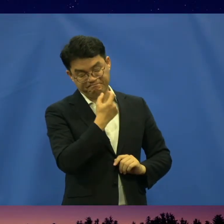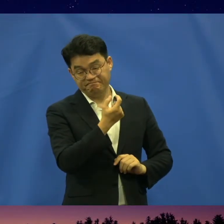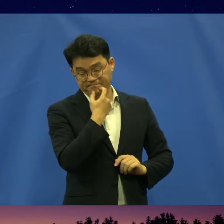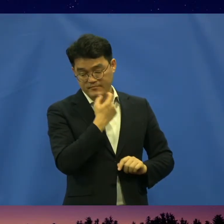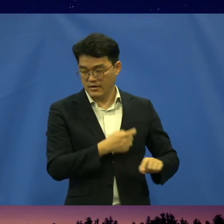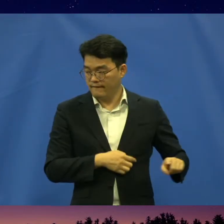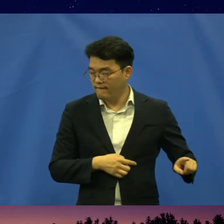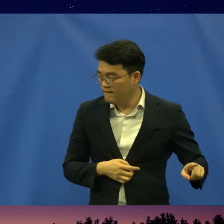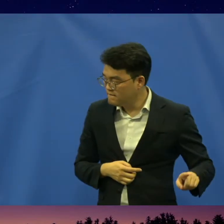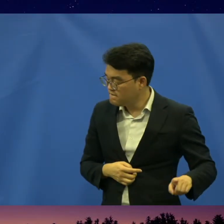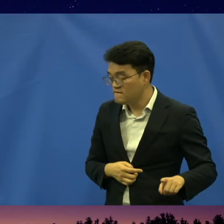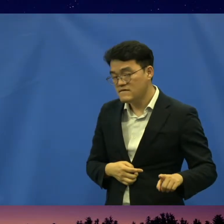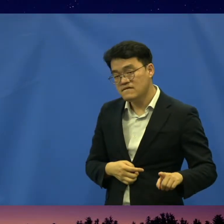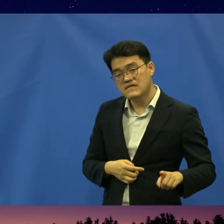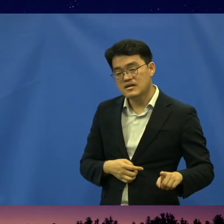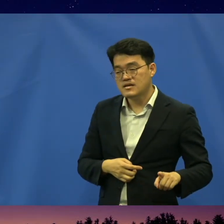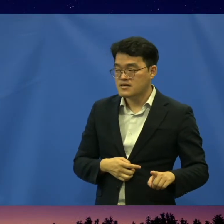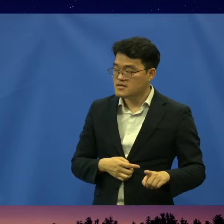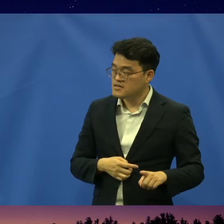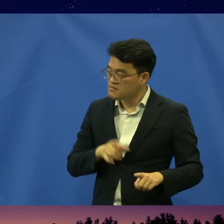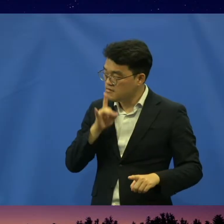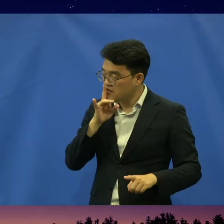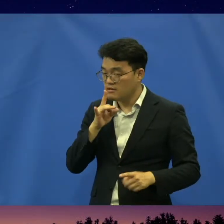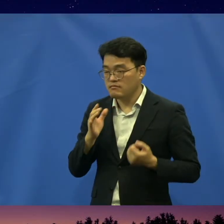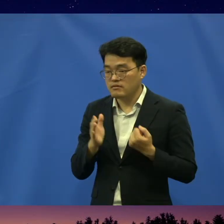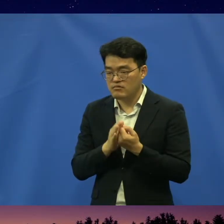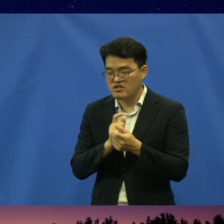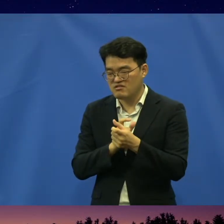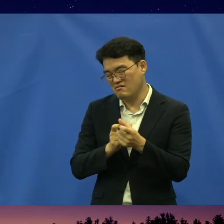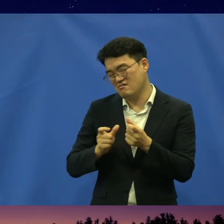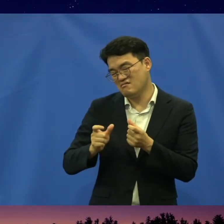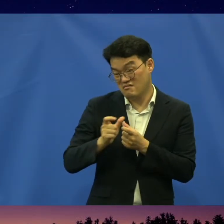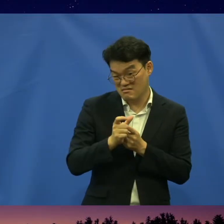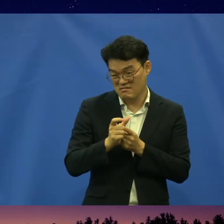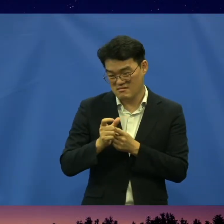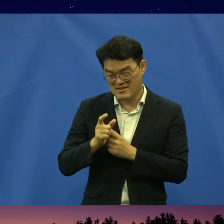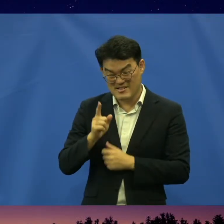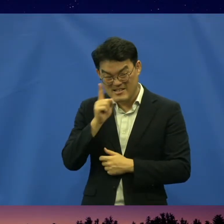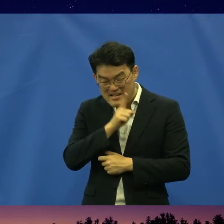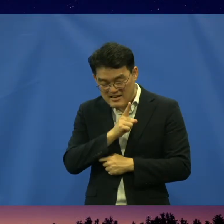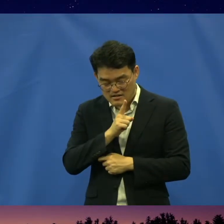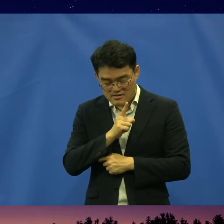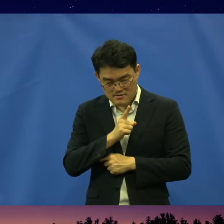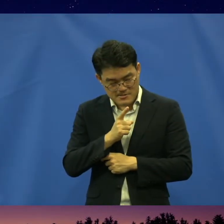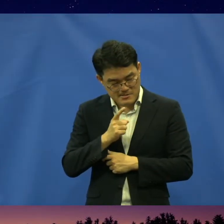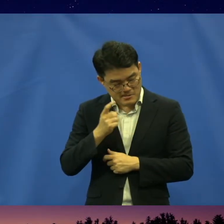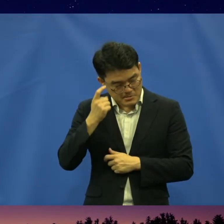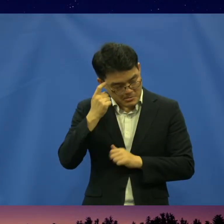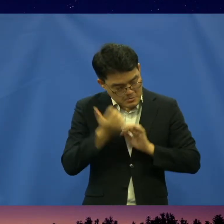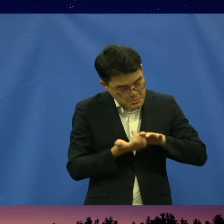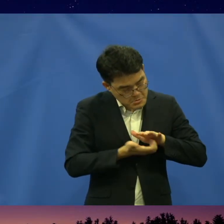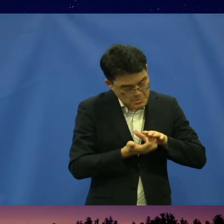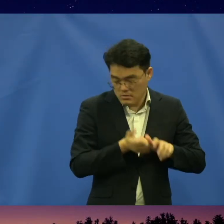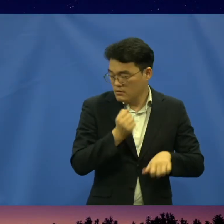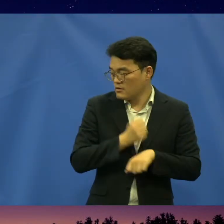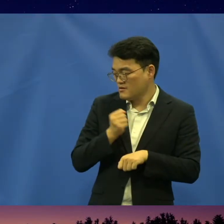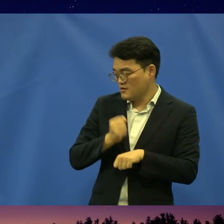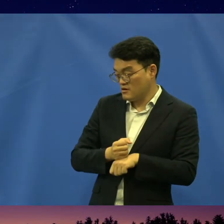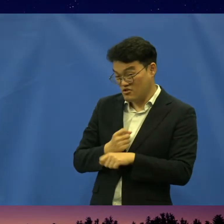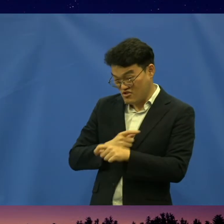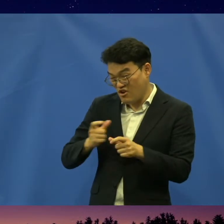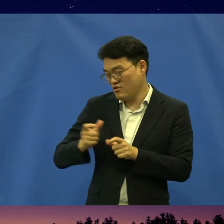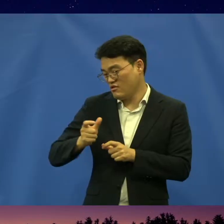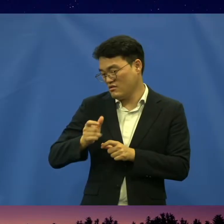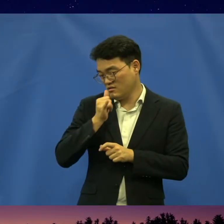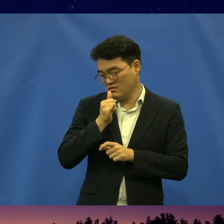전략을 사용해요. 마귀는 쉽게 물러나지 않습니다. 악에는 쉽게 물러나지 않아요. 5절을 보면 산발랏이